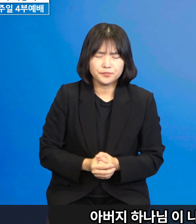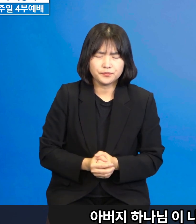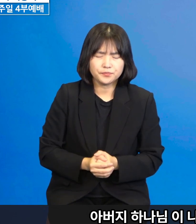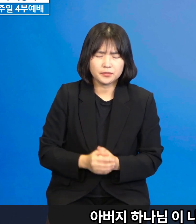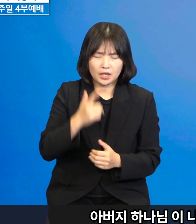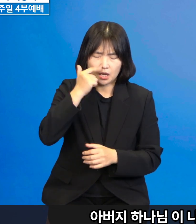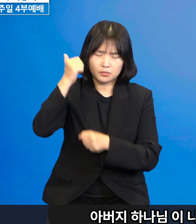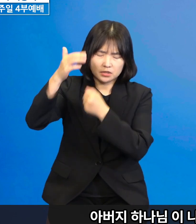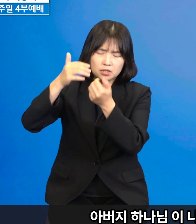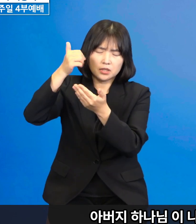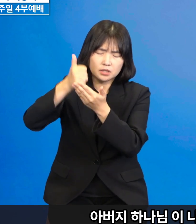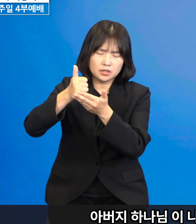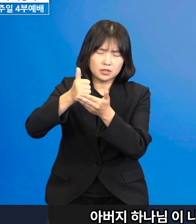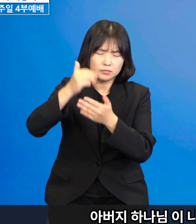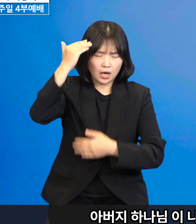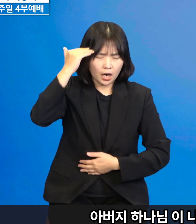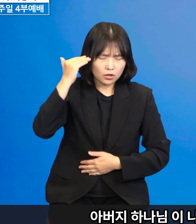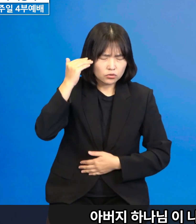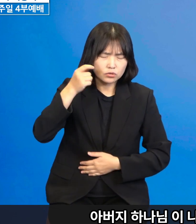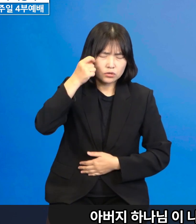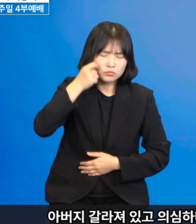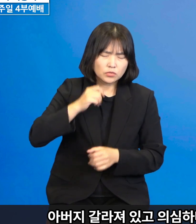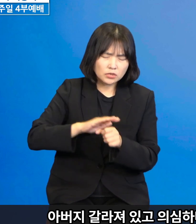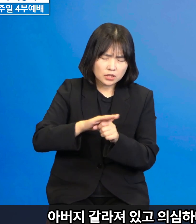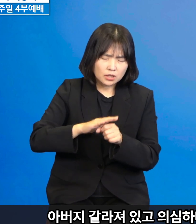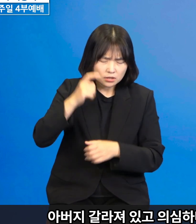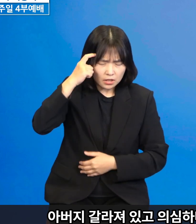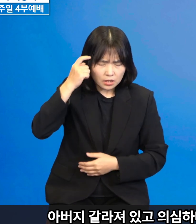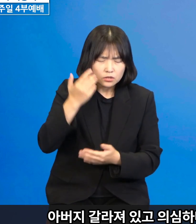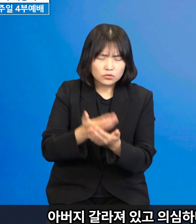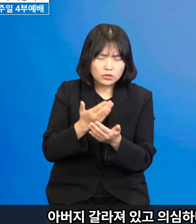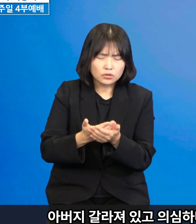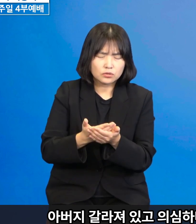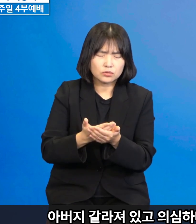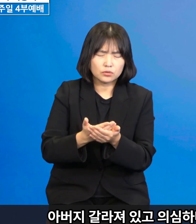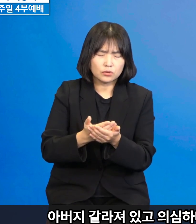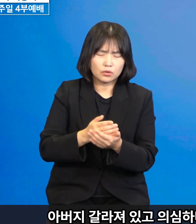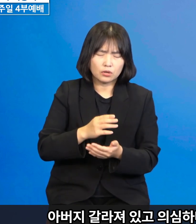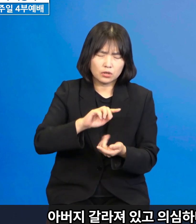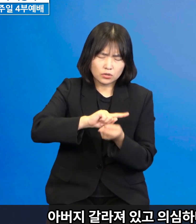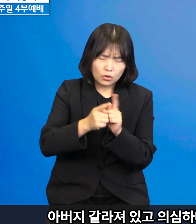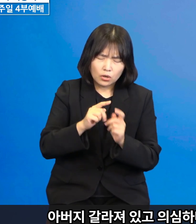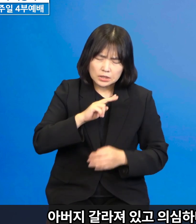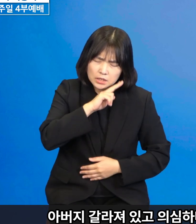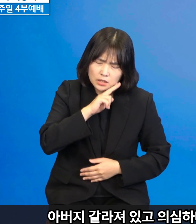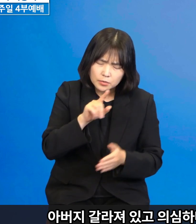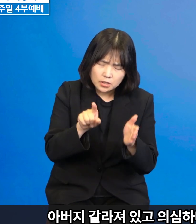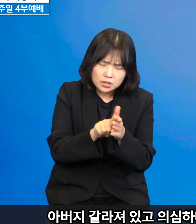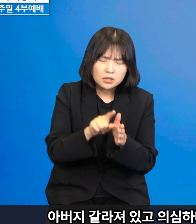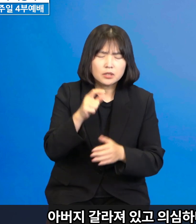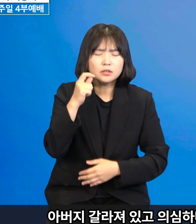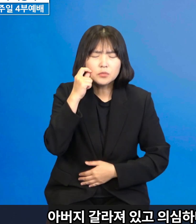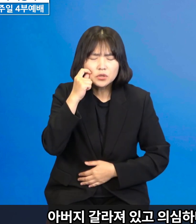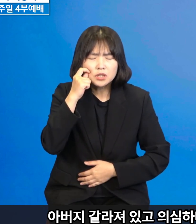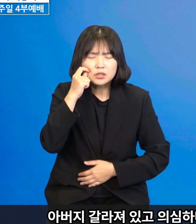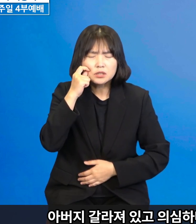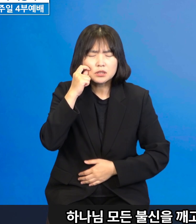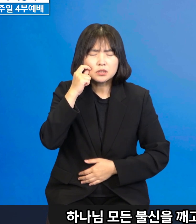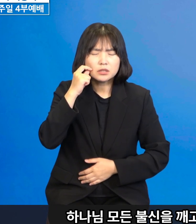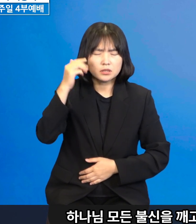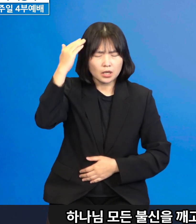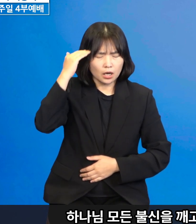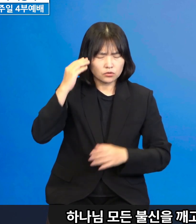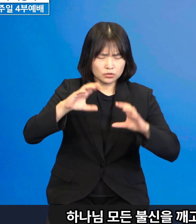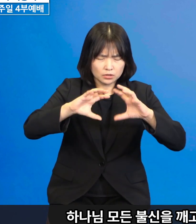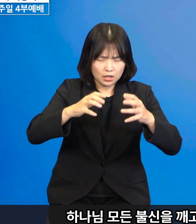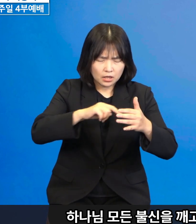아버지 하나님, 이 나라를 불쌍히 여겨주시고 아버지, 갈라져 있고 의심하며 신뢰하지 않는 이 나라 가운데